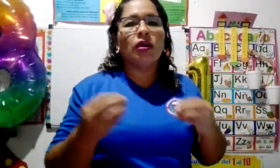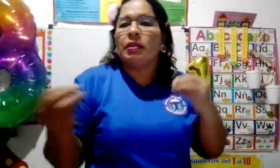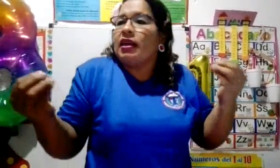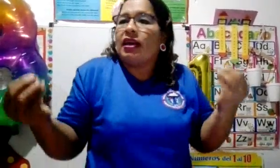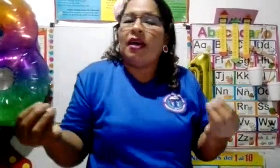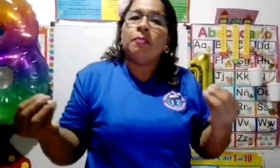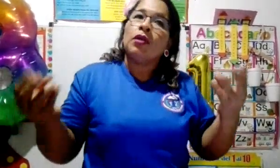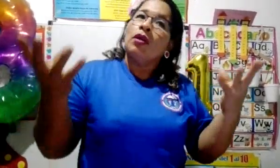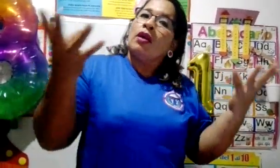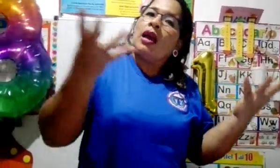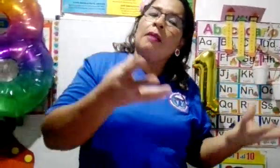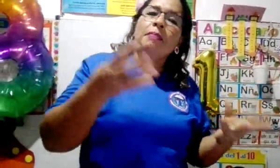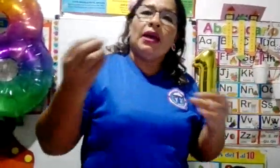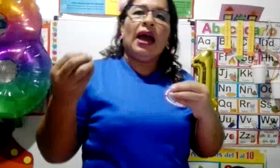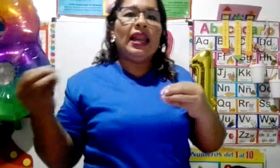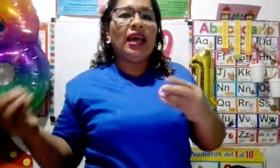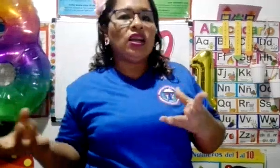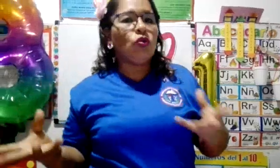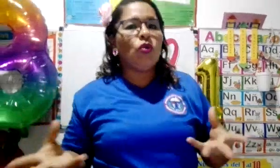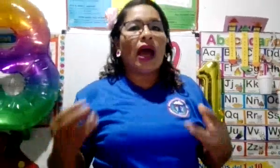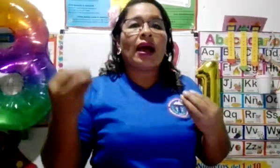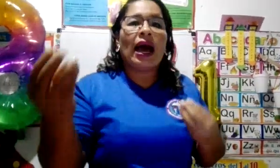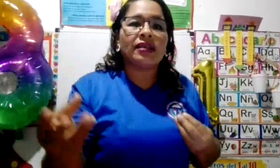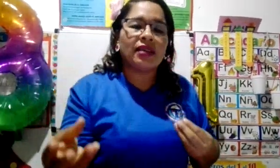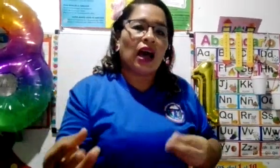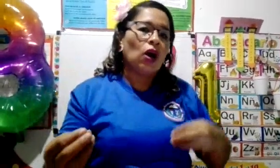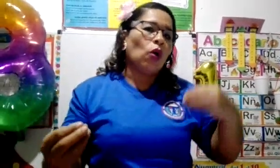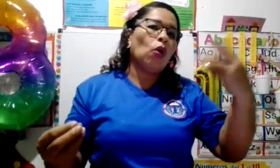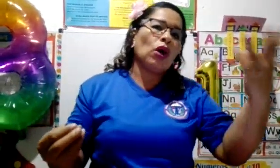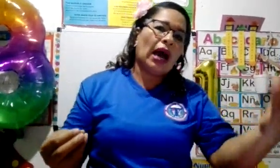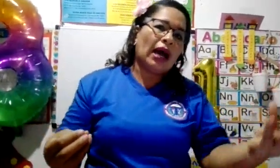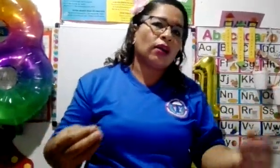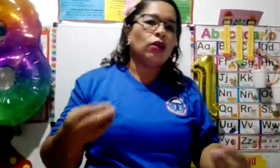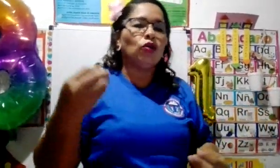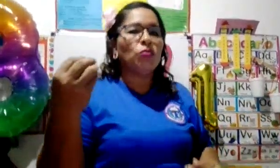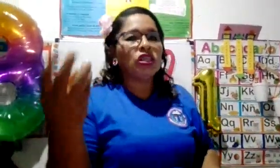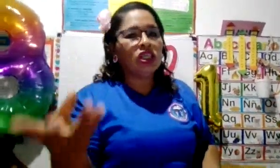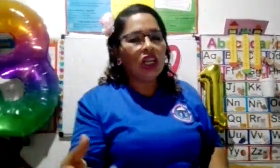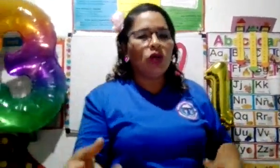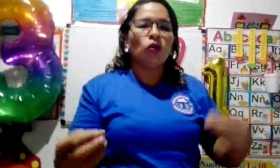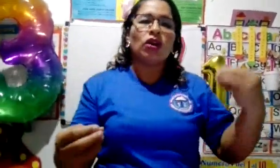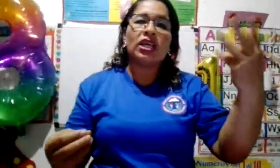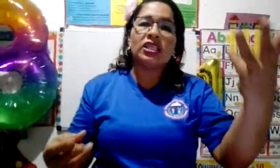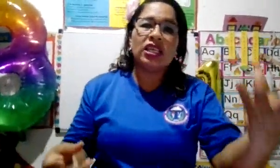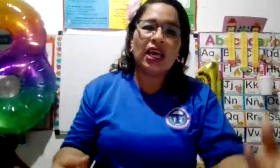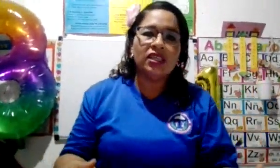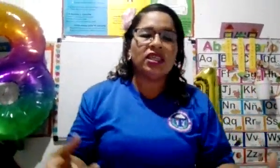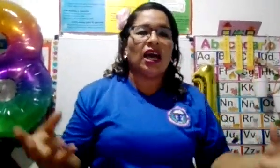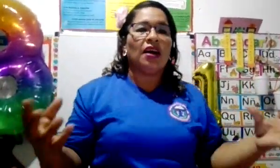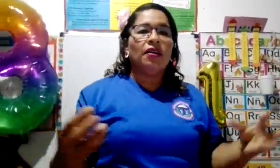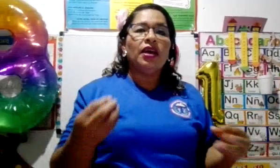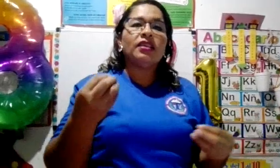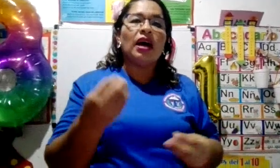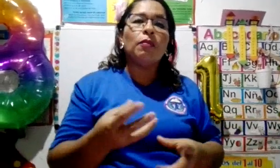solamente que cambia en la escritura. Casa, hogar, domicilio, residencia, estamos